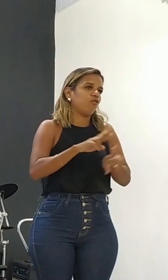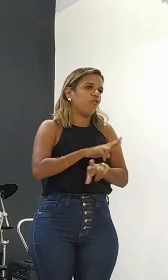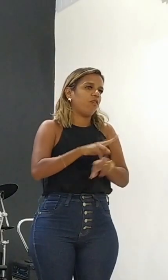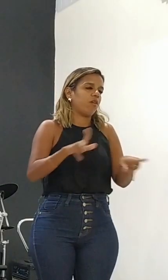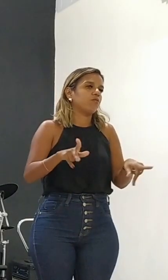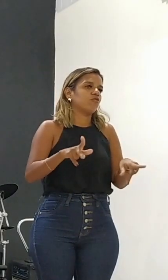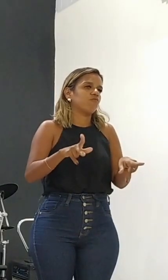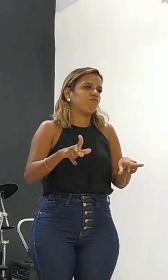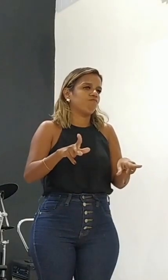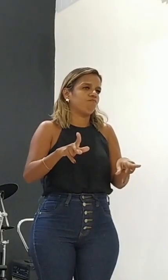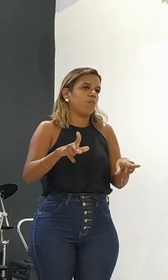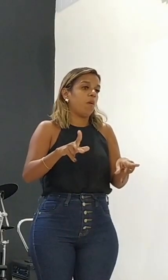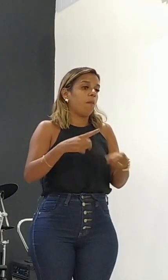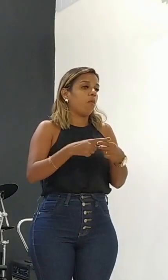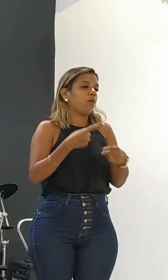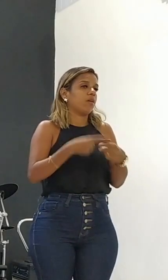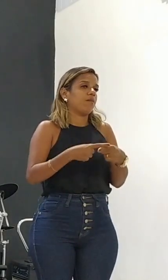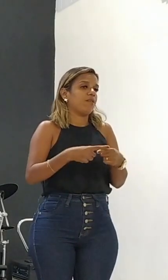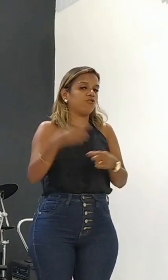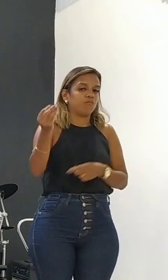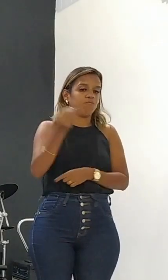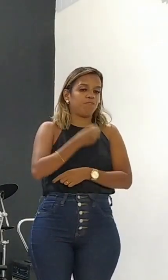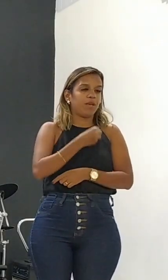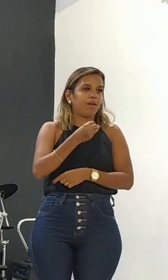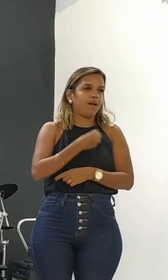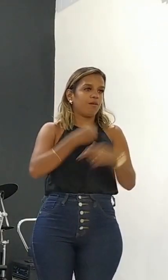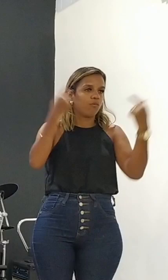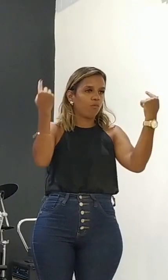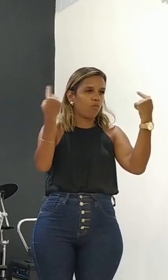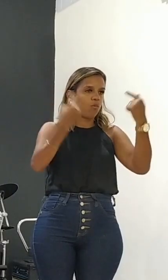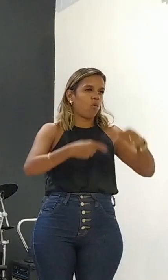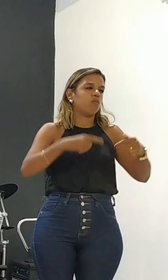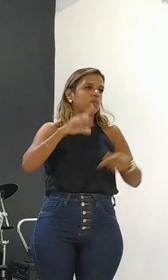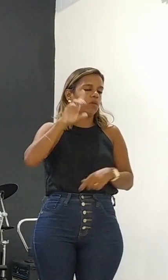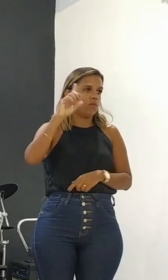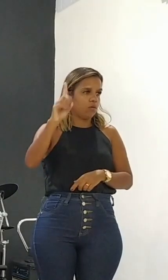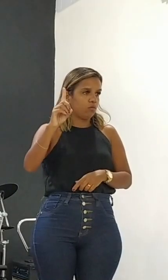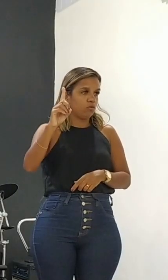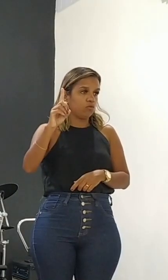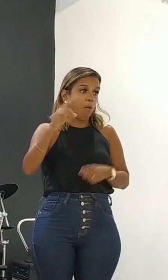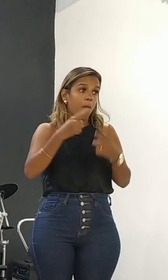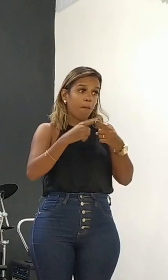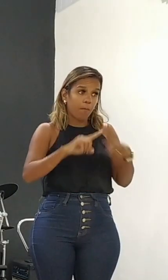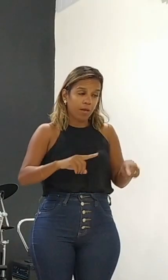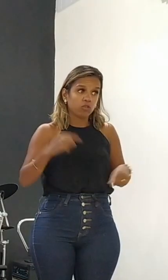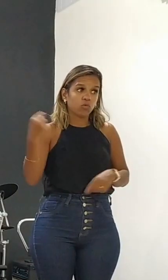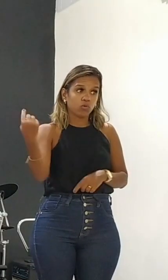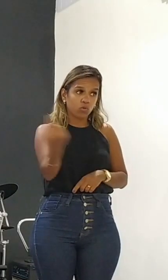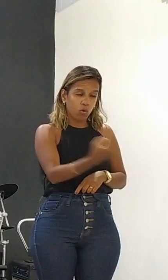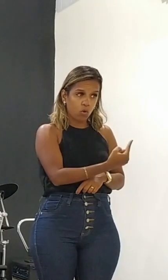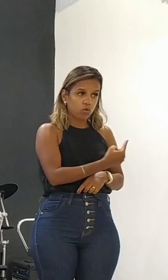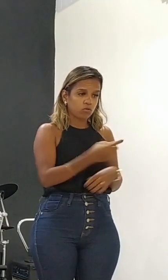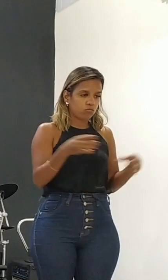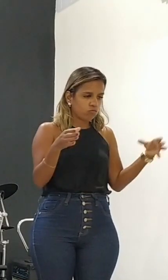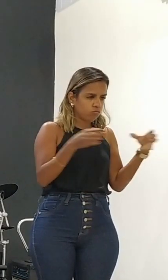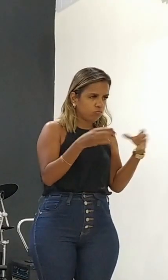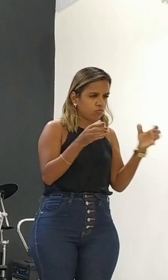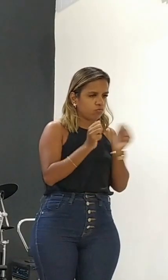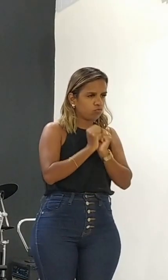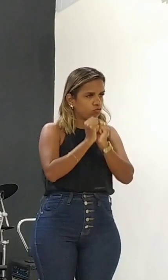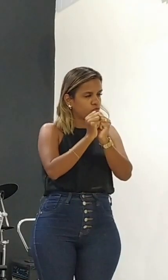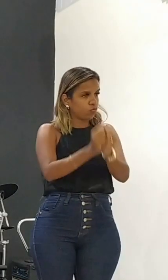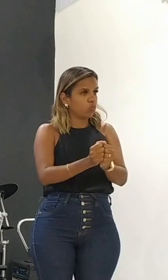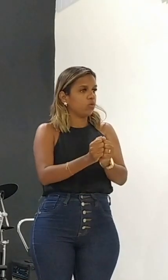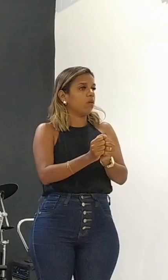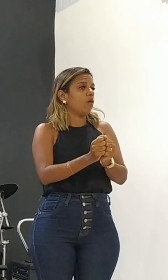ainda mais contra Deus. Mas, né, quando nós nos juntamos para o bem, para fazer algo que Deus colocou no